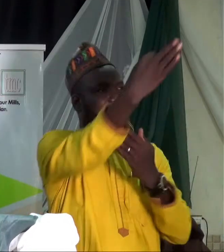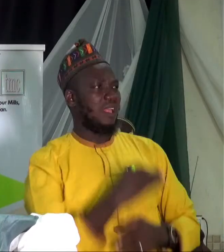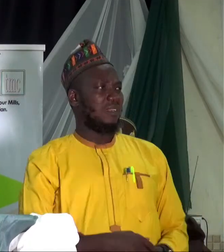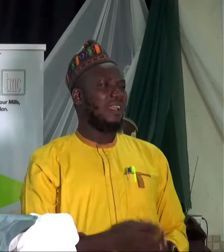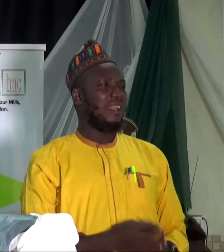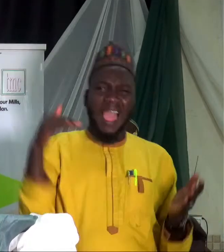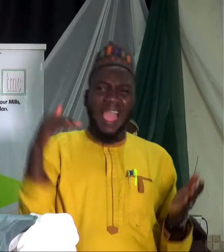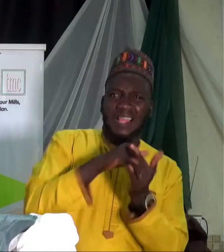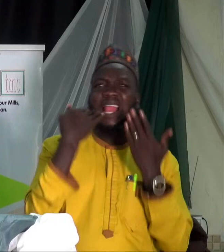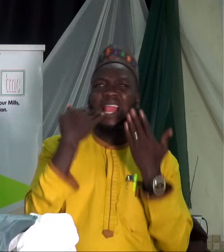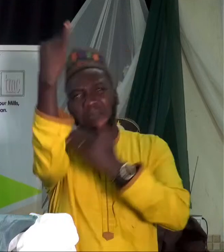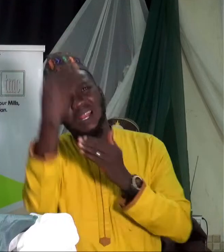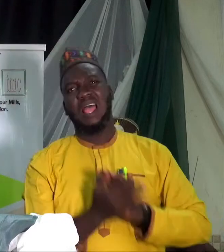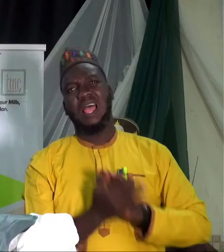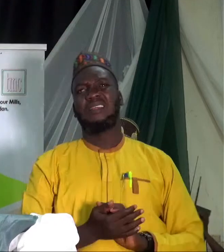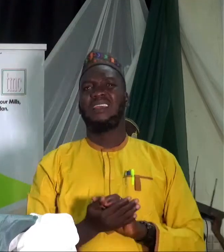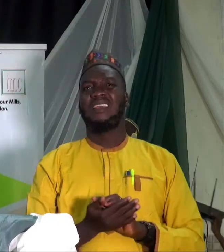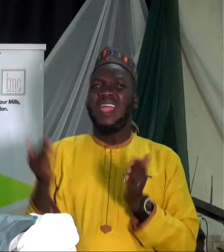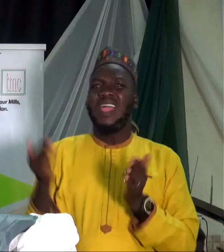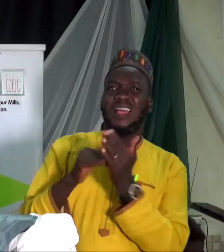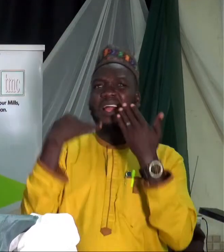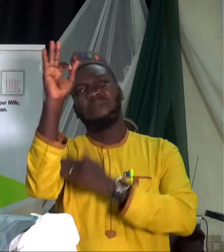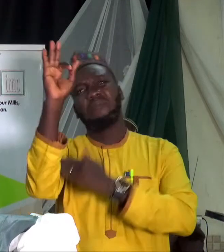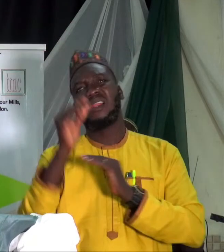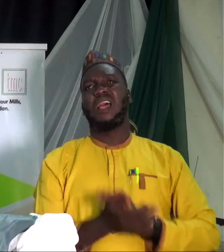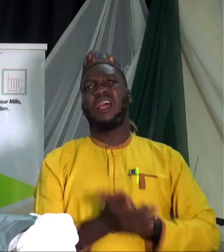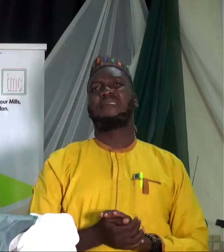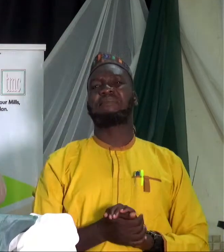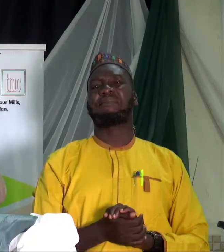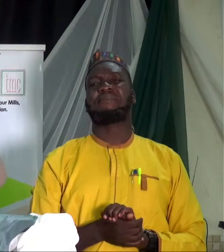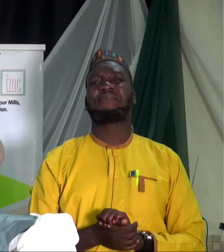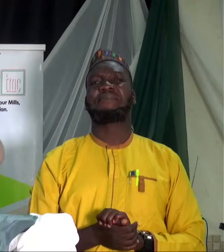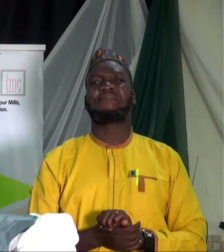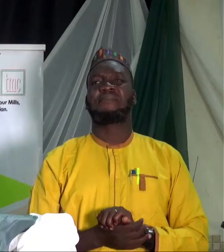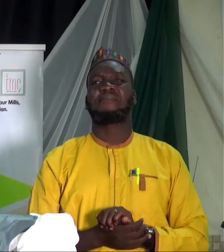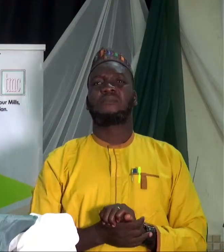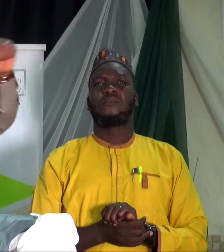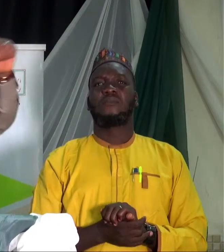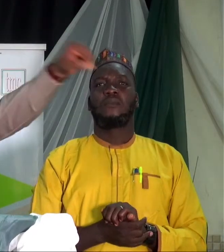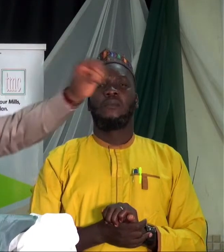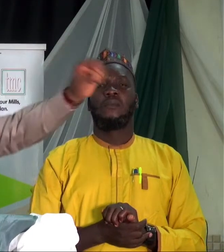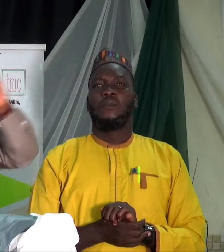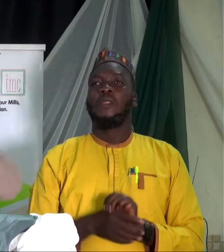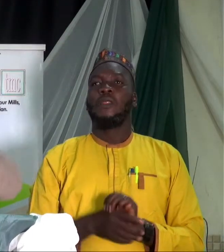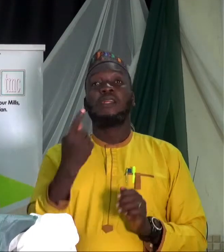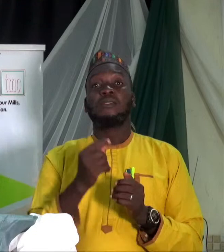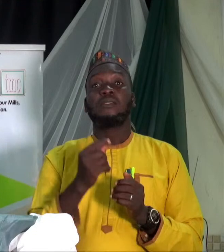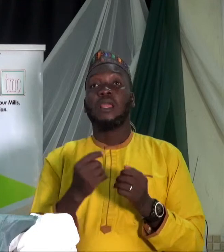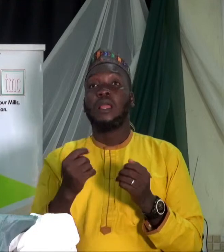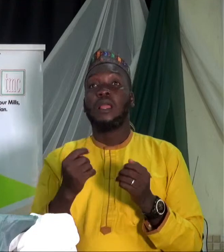sí ẹgbẹ́ aṣọ alhamdulilayi lẹ́ẹ̀kan sí the battle is not over